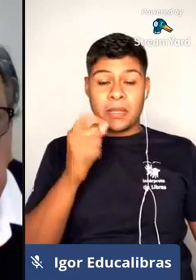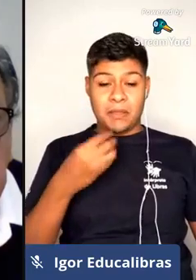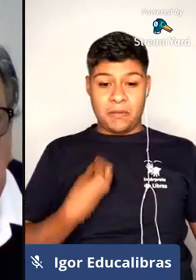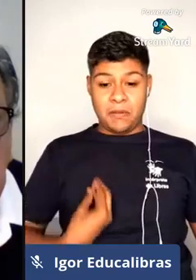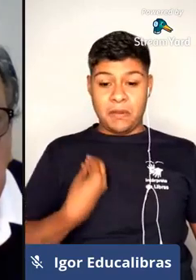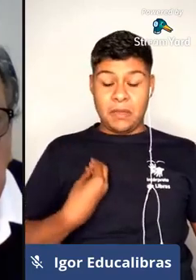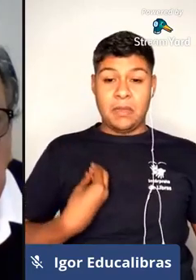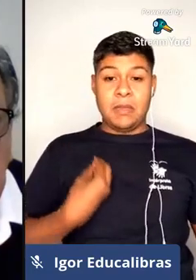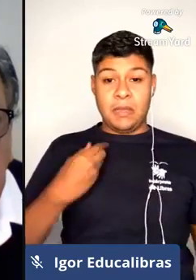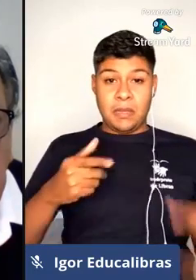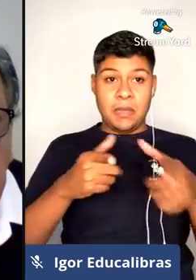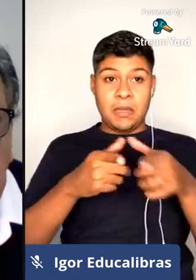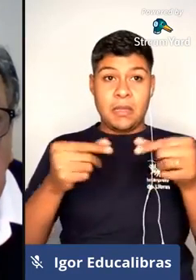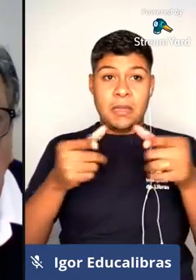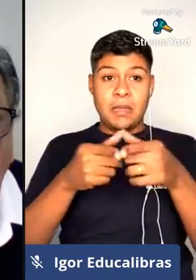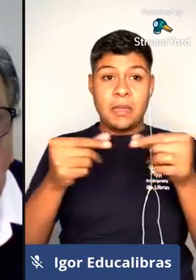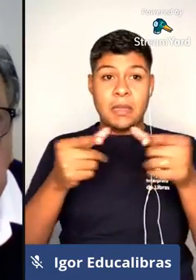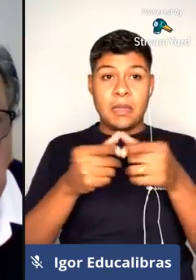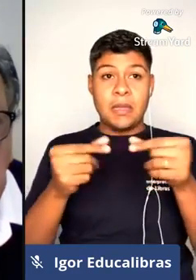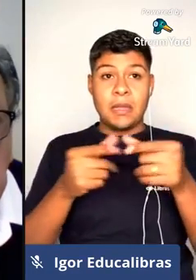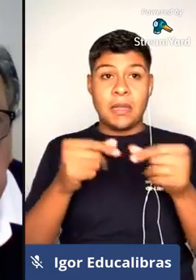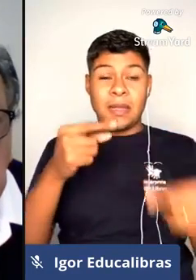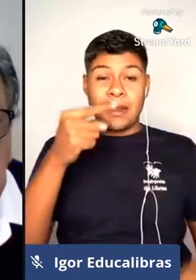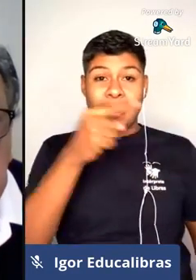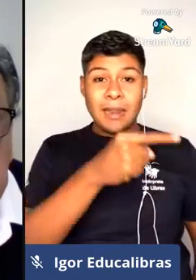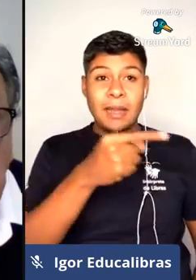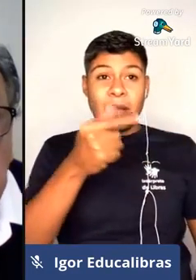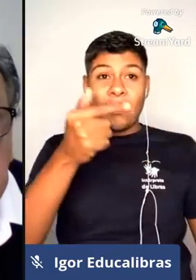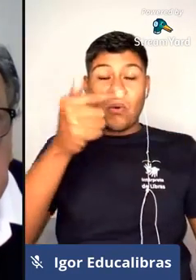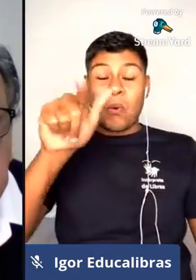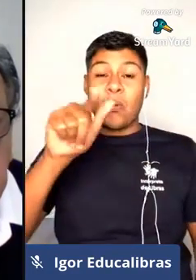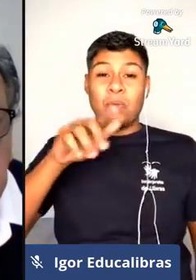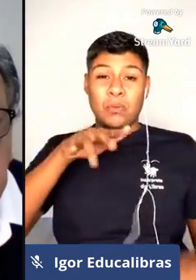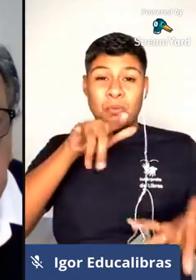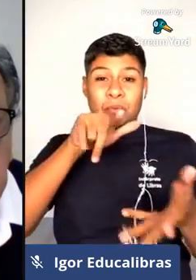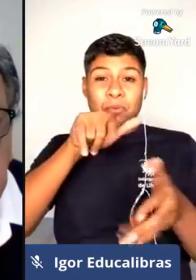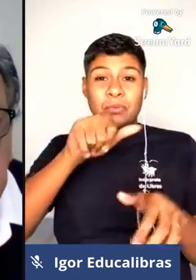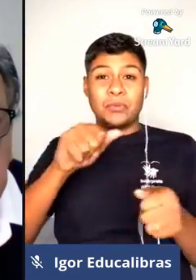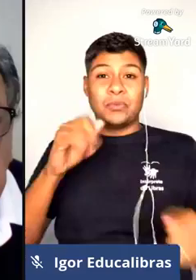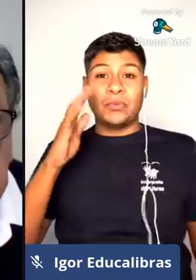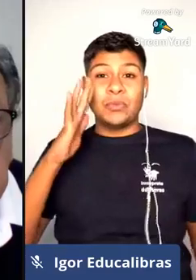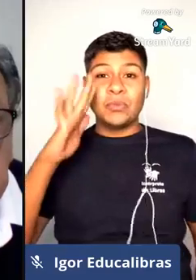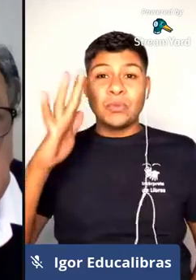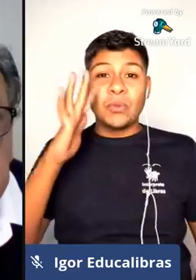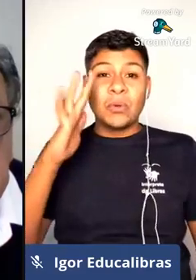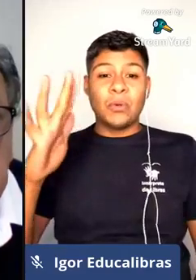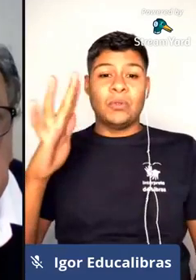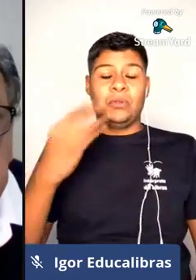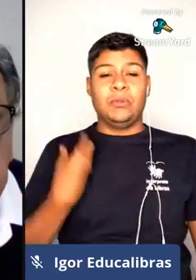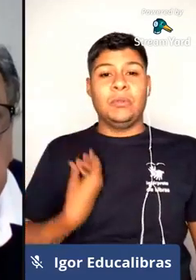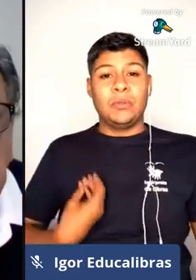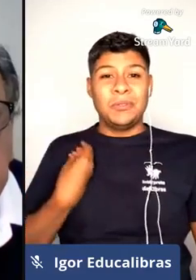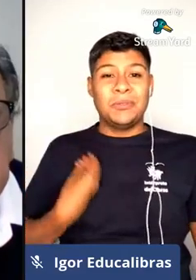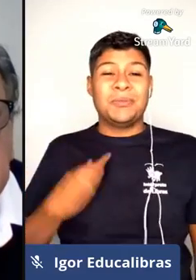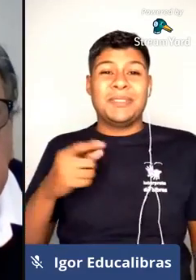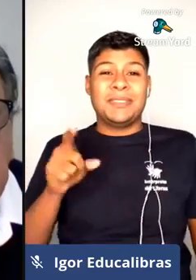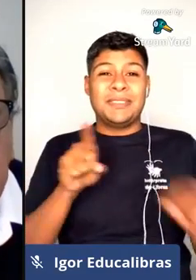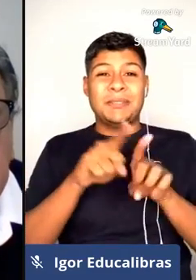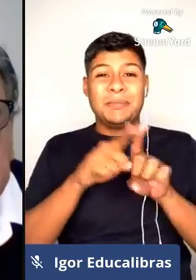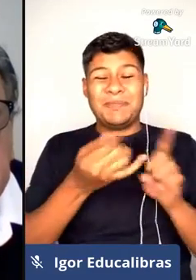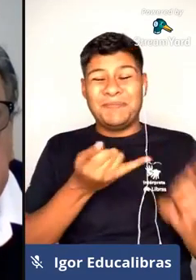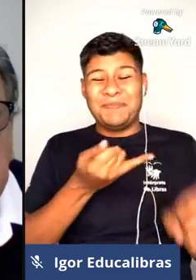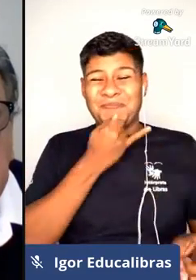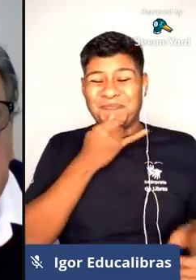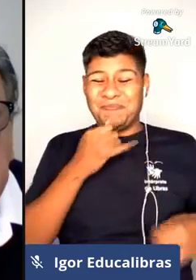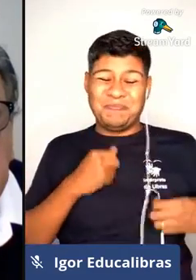e saber que lá é um outro mundo de sonhos, de muitos sonhos e muitas frustrações e